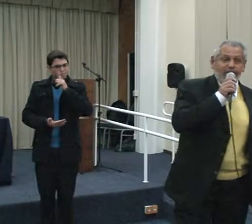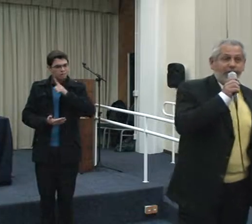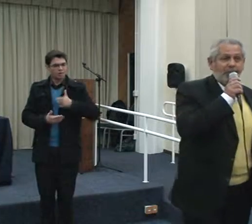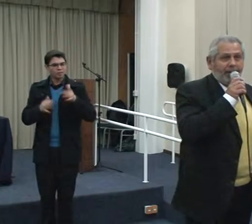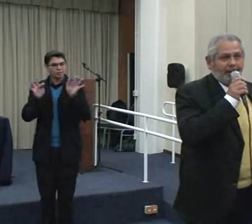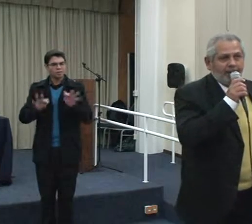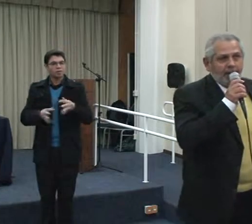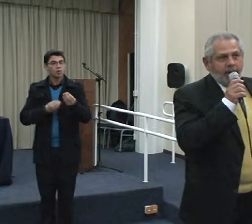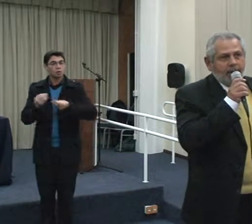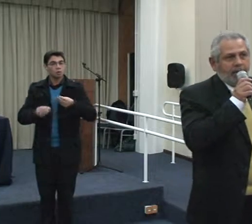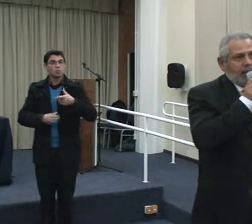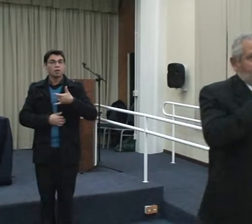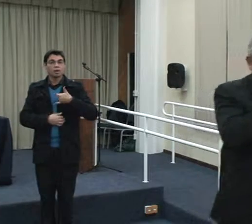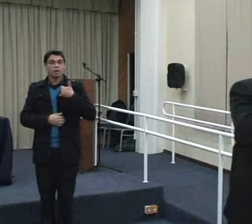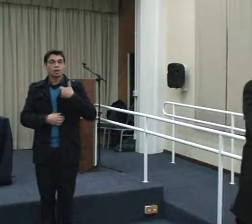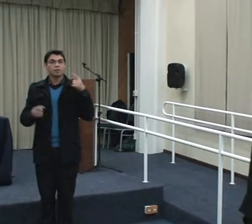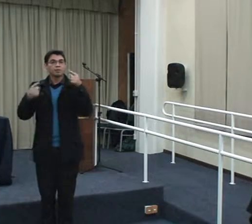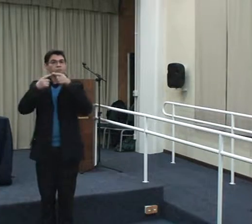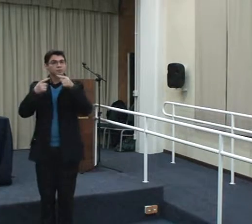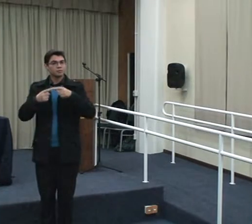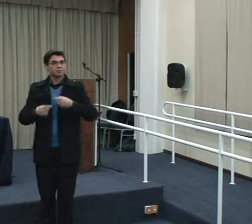Dom Helder Câmara.